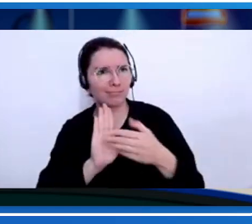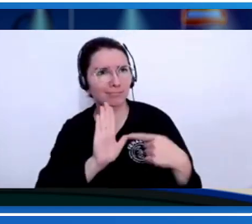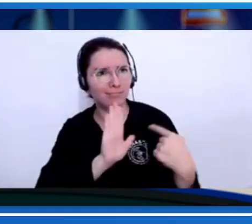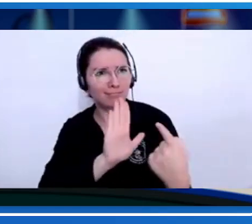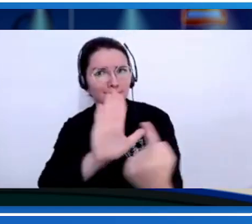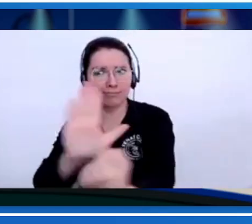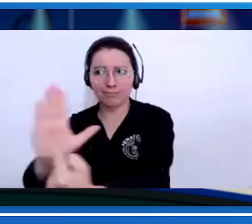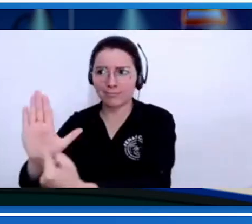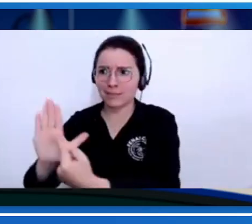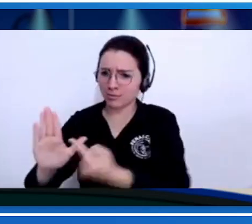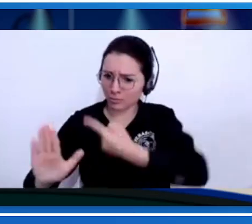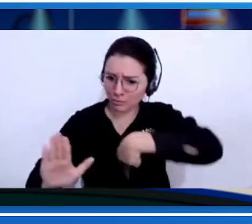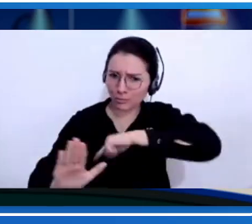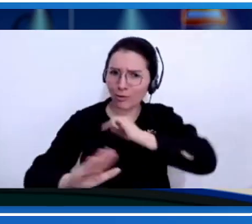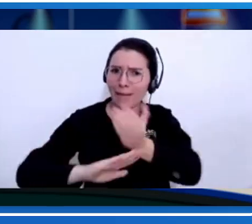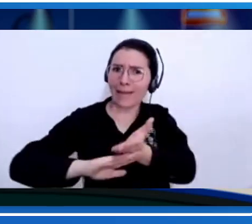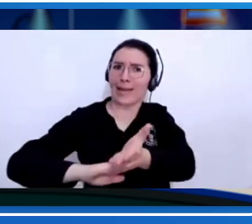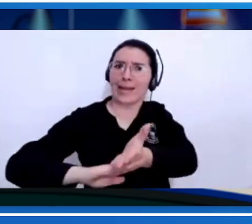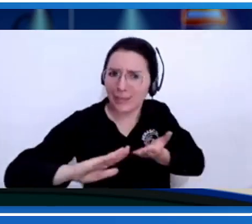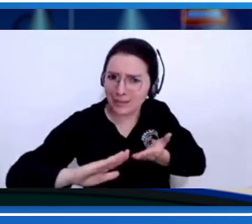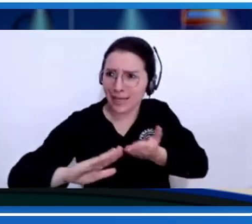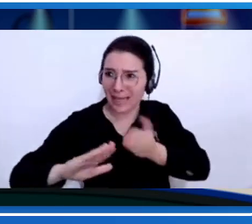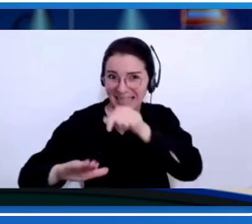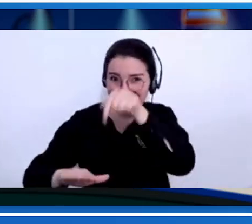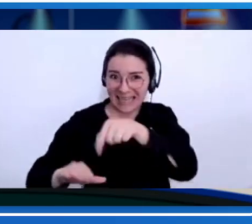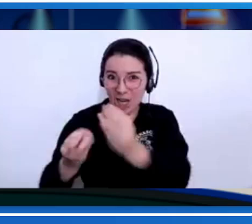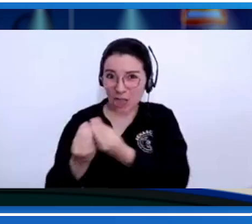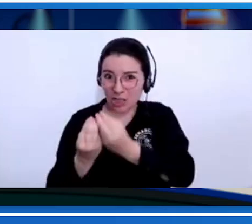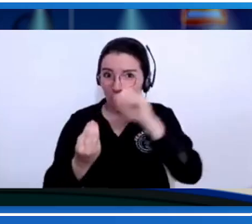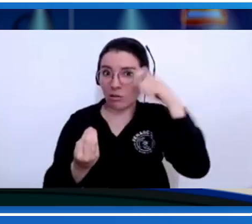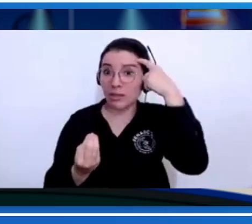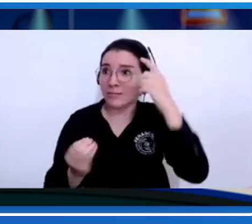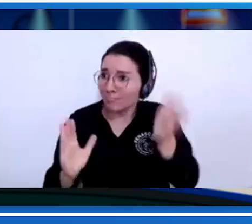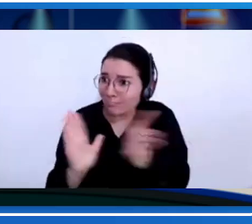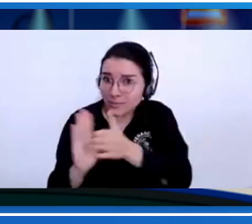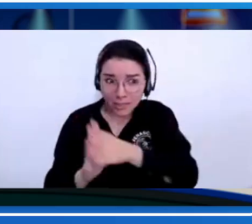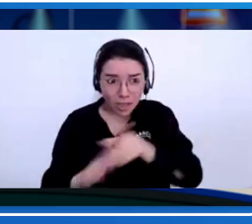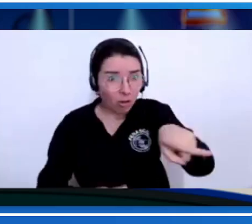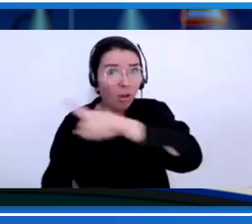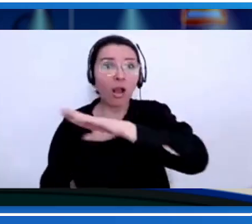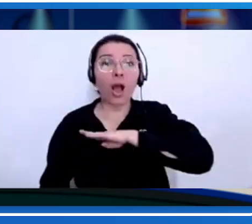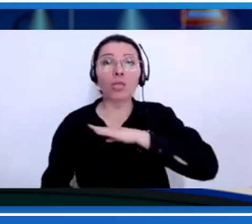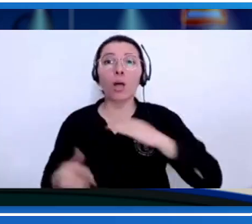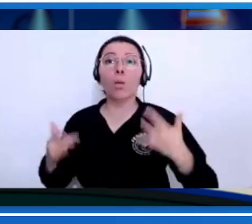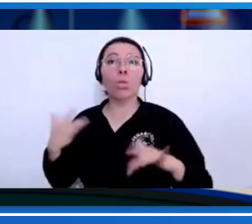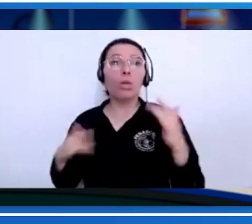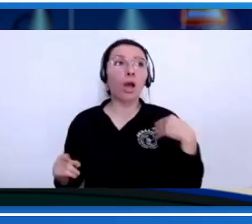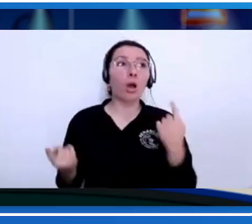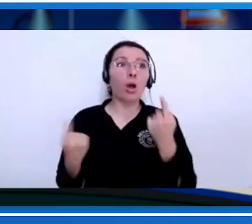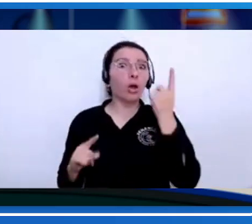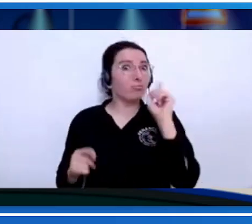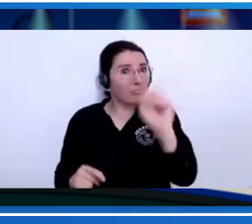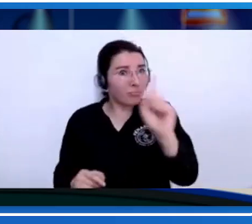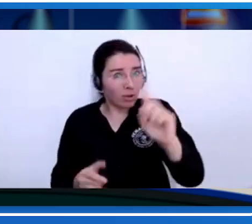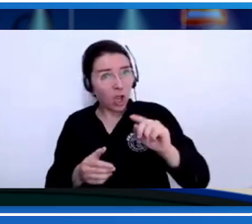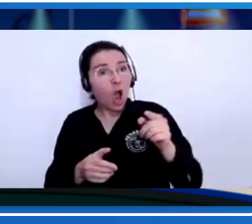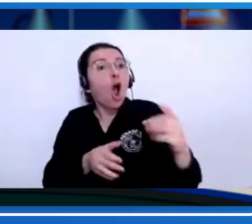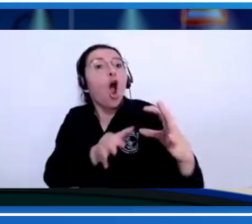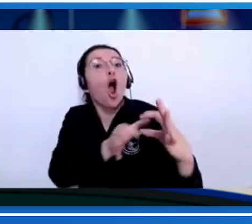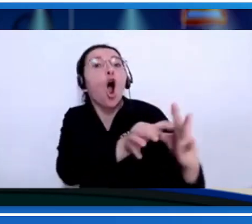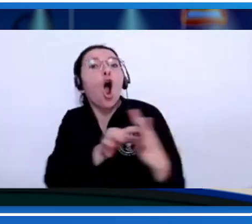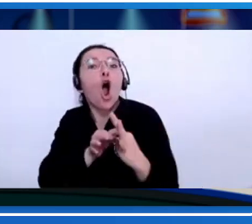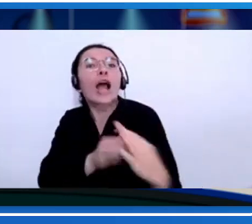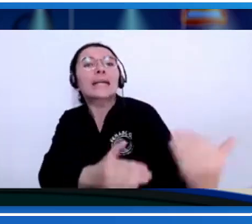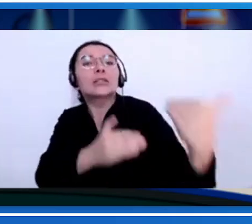les exigimos en ese consejo de gobierno que debían ser corresponsables en la garantía de derechos y que era su deber